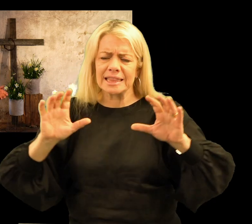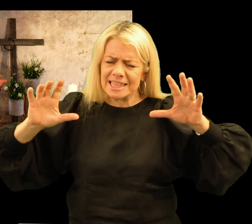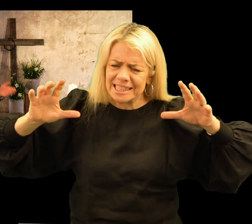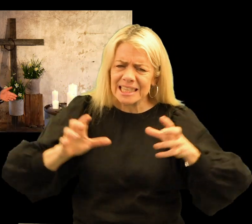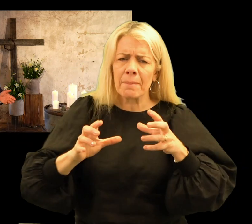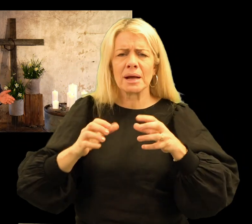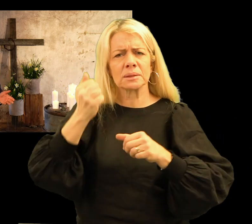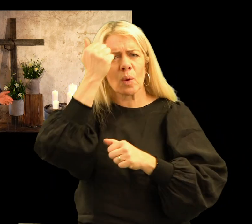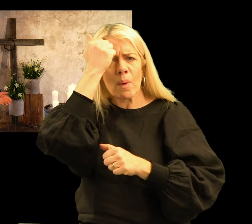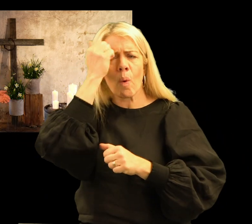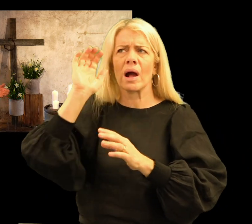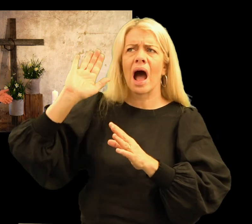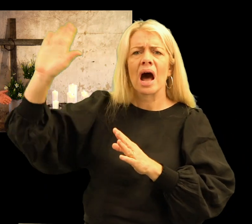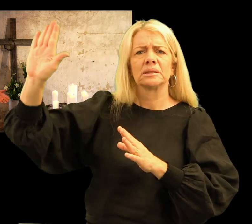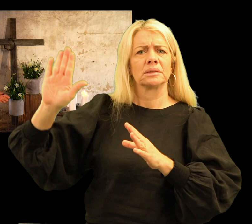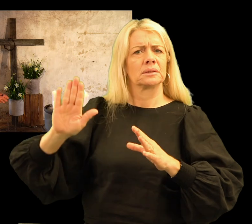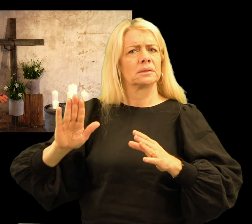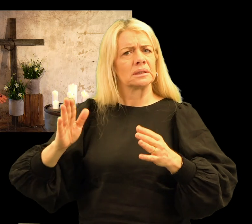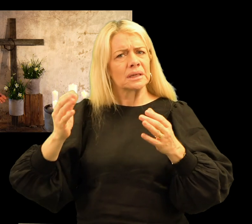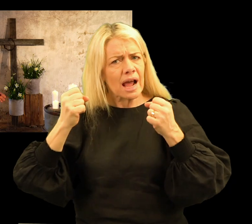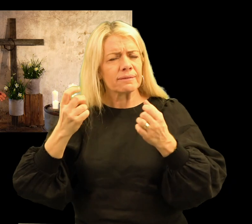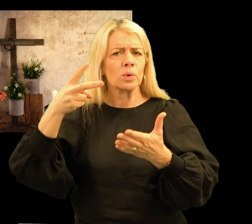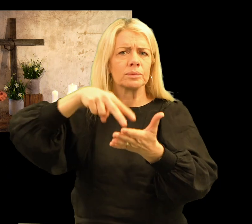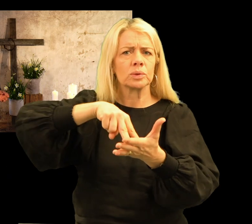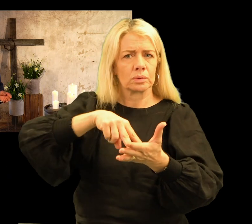och följa tillsammans, så hjälper det oss.